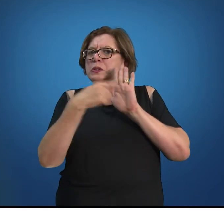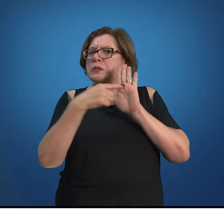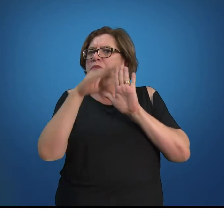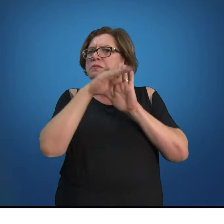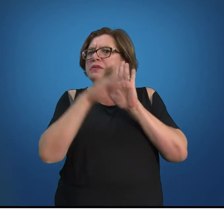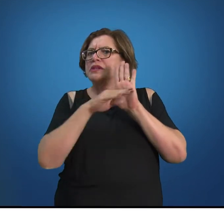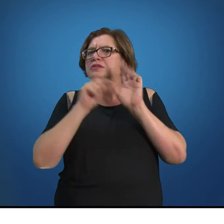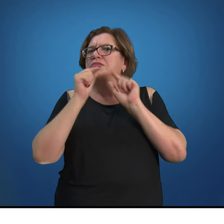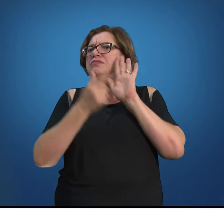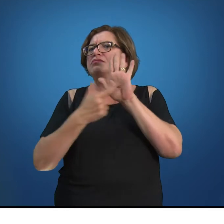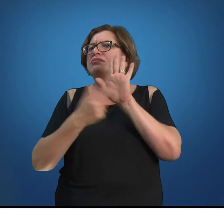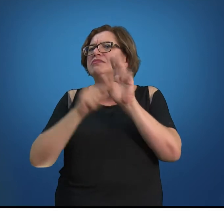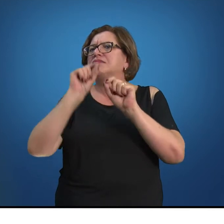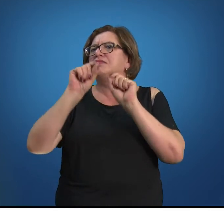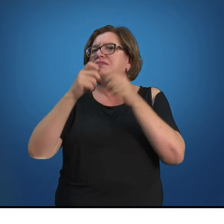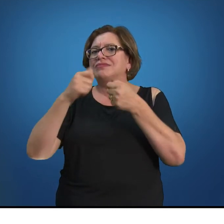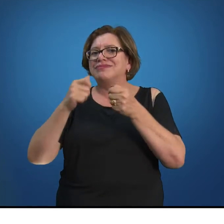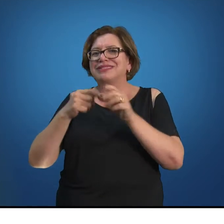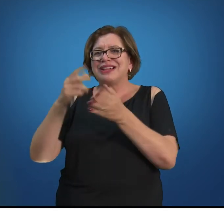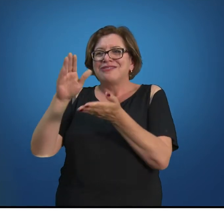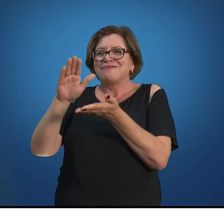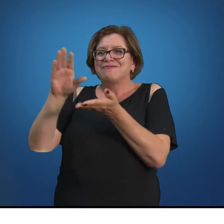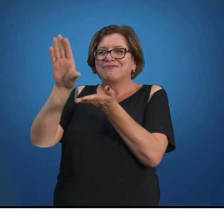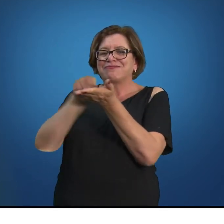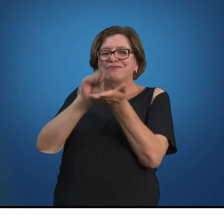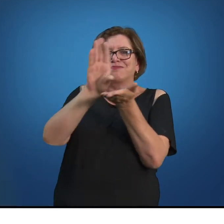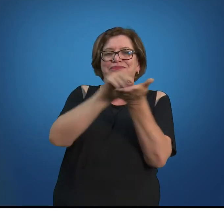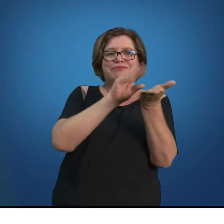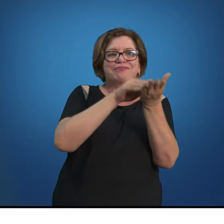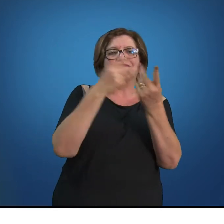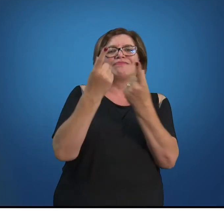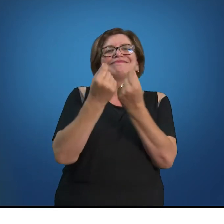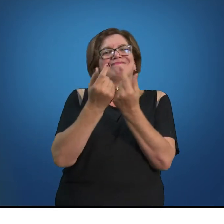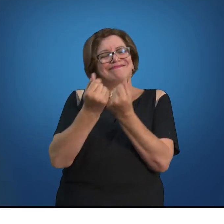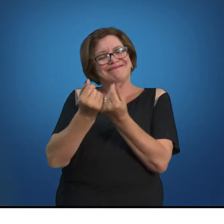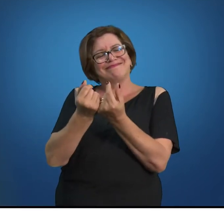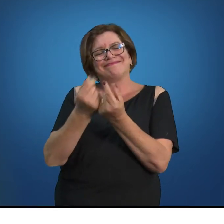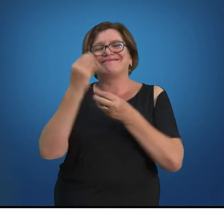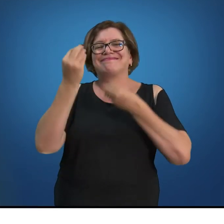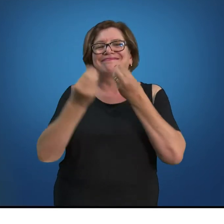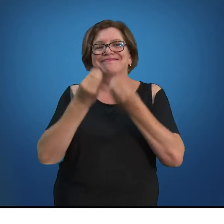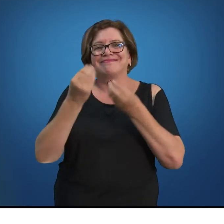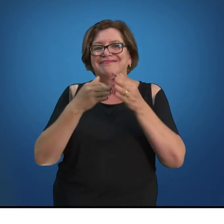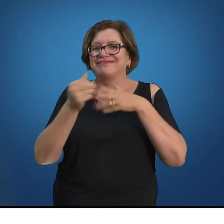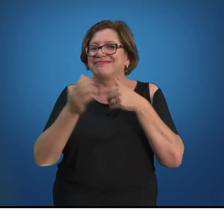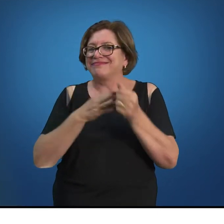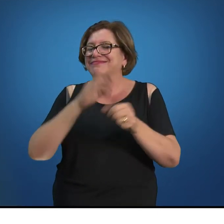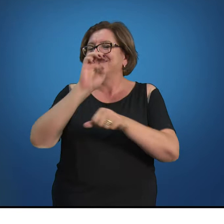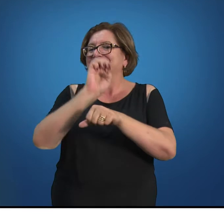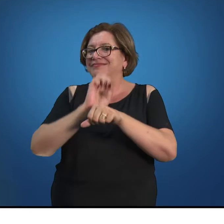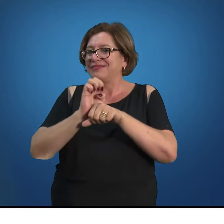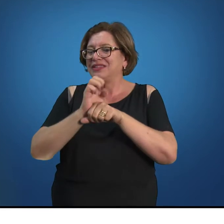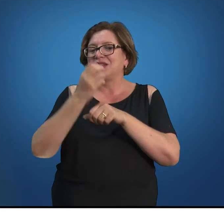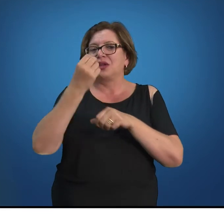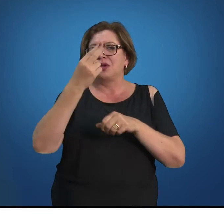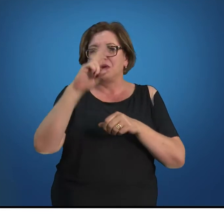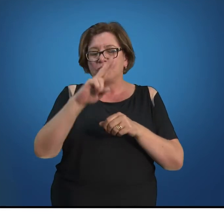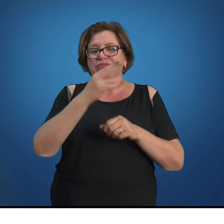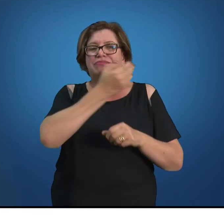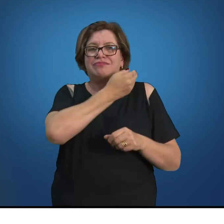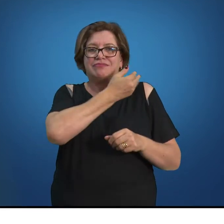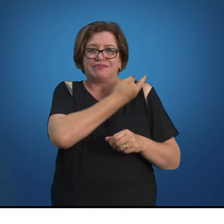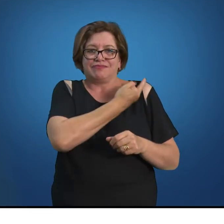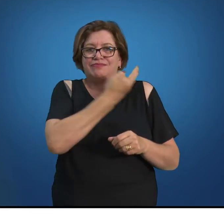diretor, para que, enfim, obtenha-se os financiamentos necessários, tanto em nível estadual como em nível